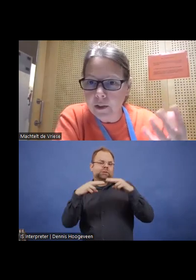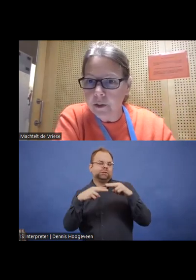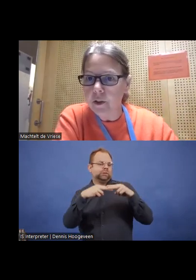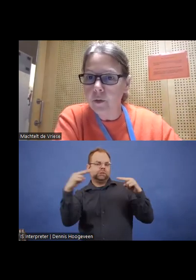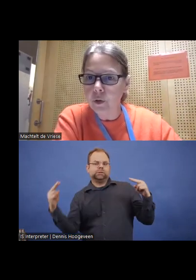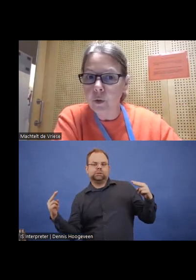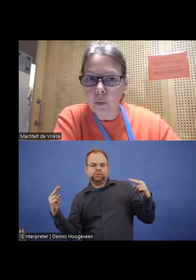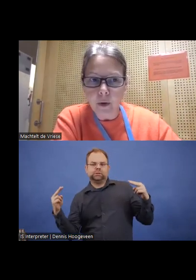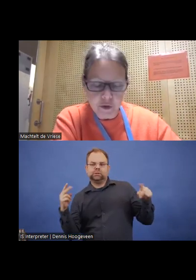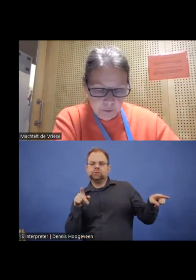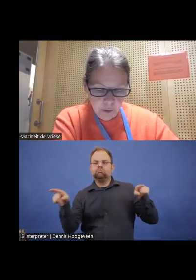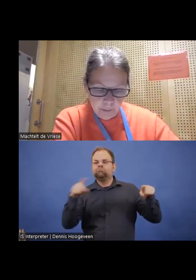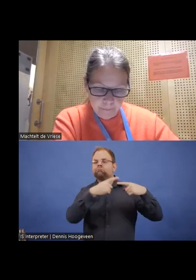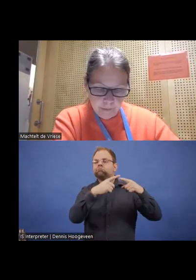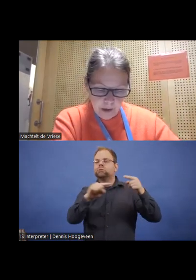y